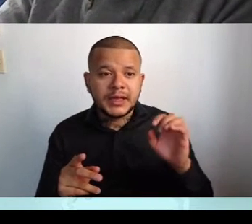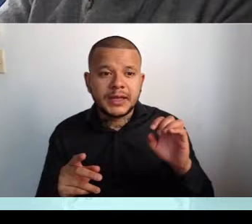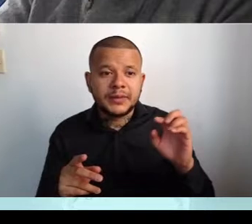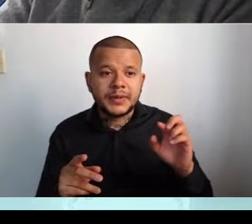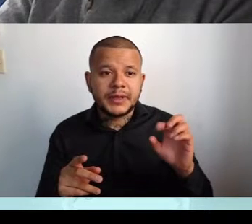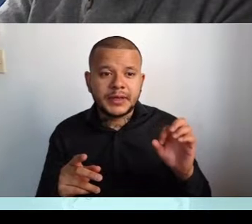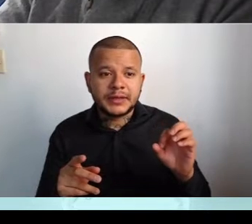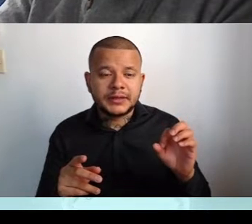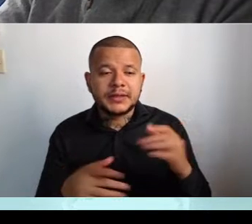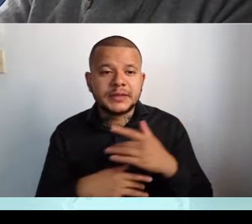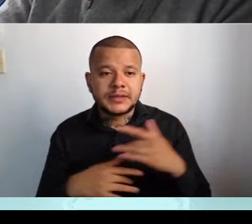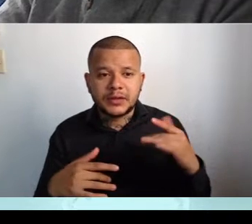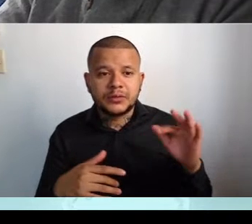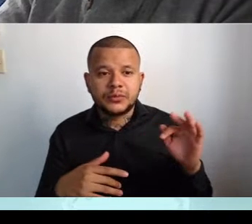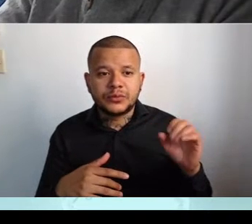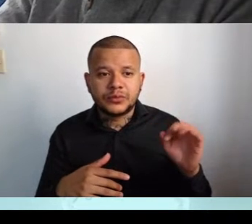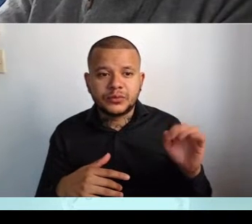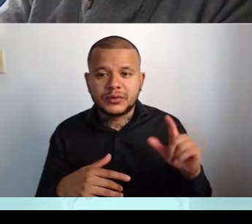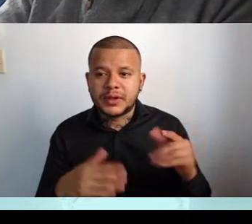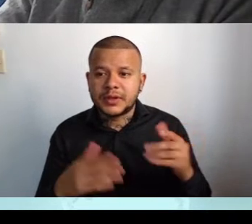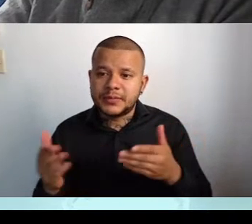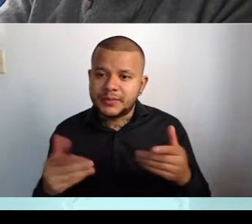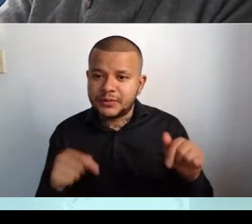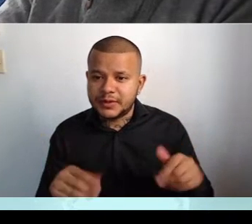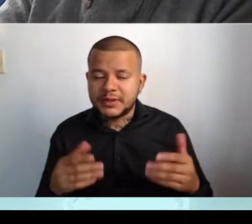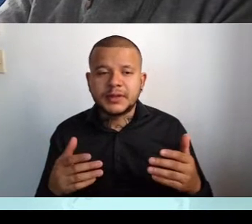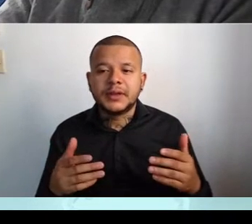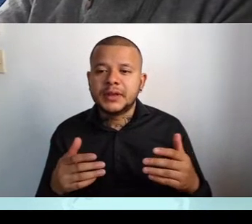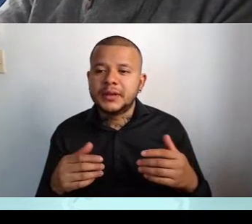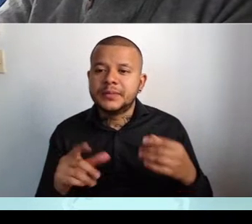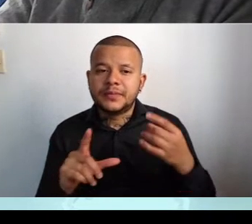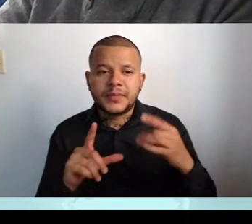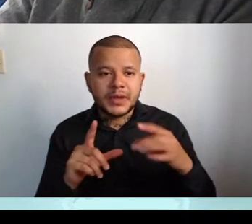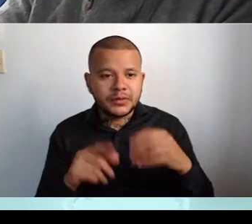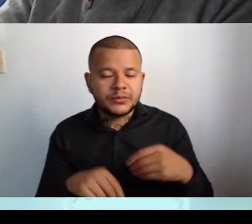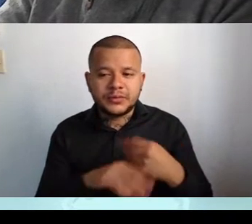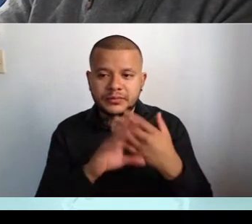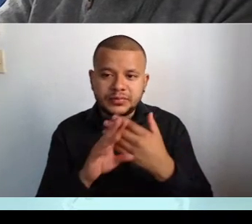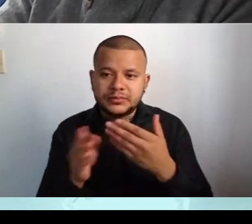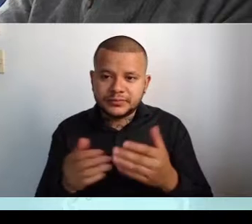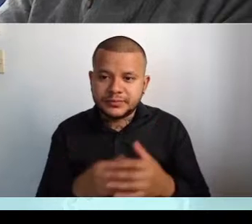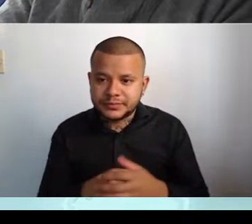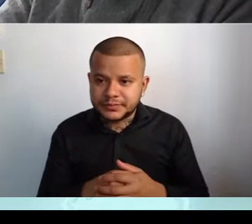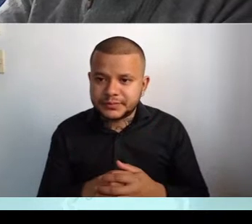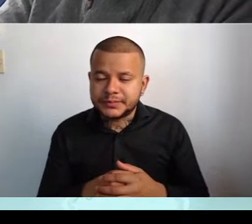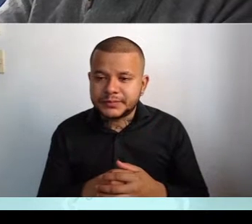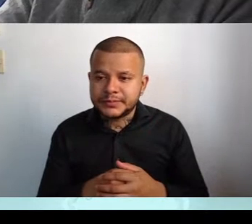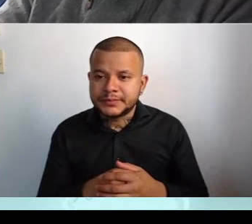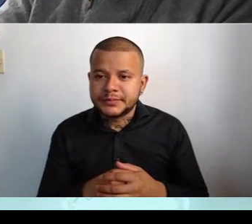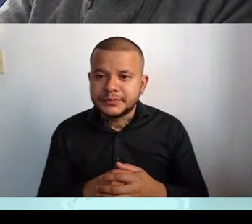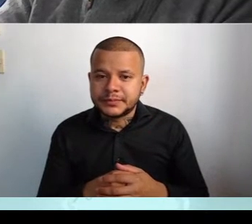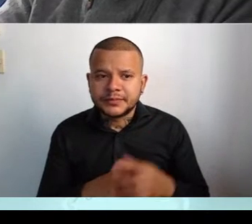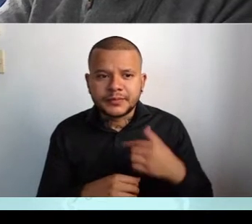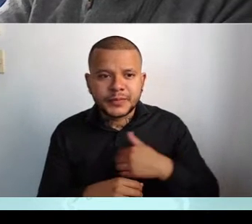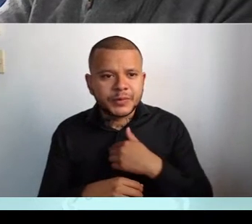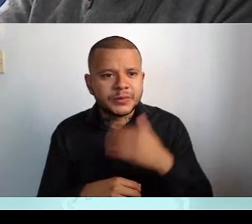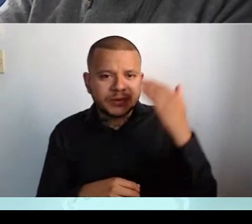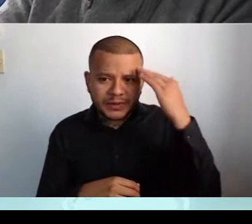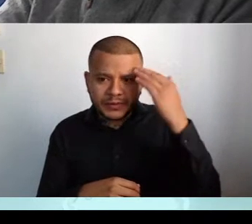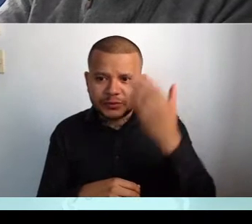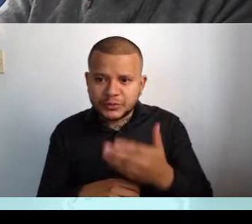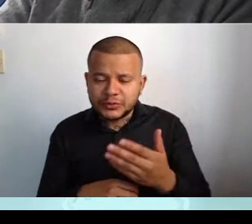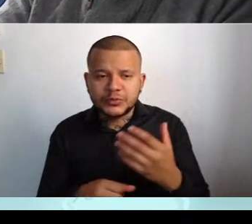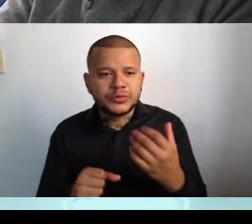Total. Bienvenido aquí a nuestra sala virtual, doctor Juan Gonzalo, conocedores de todos sus triunfos, de todas